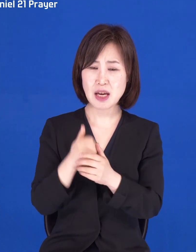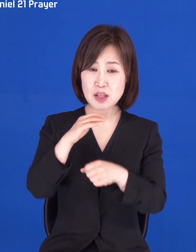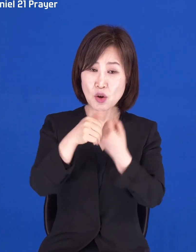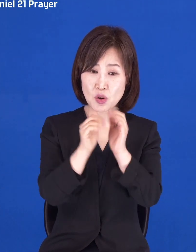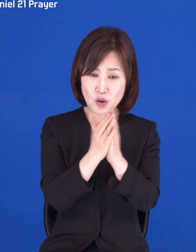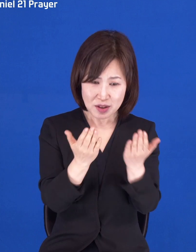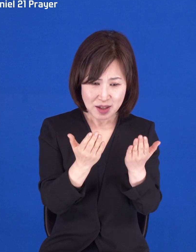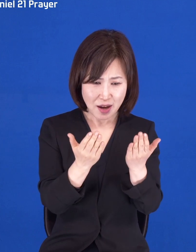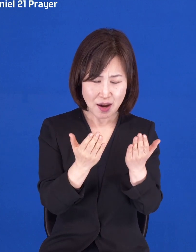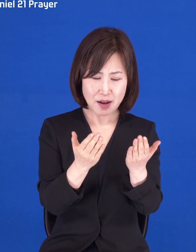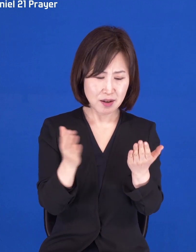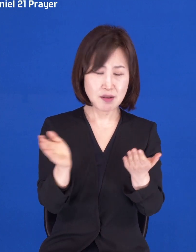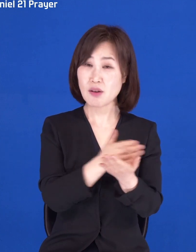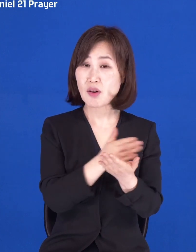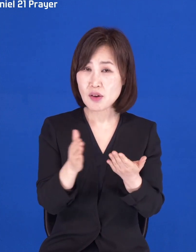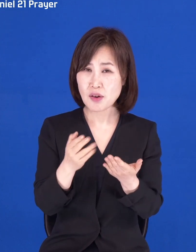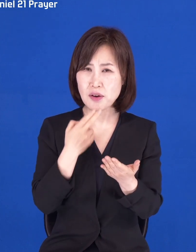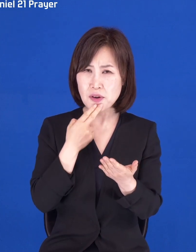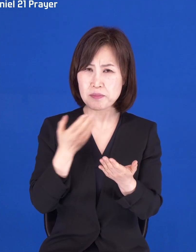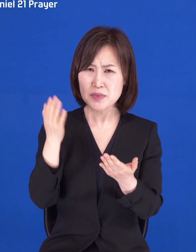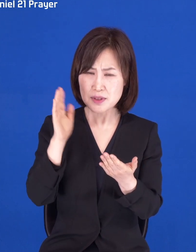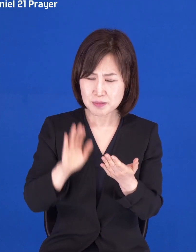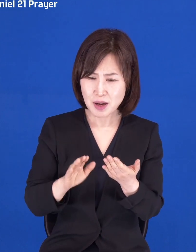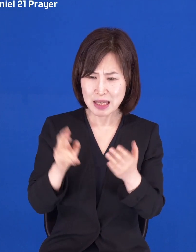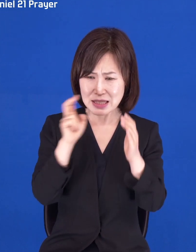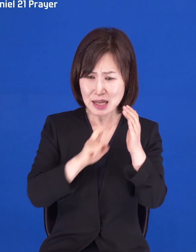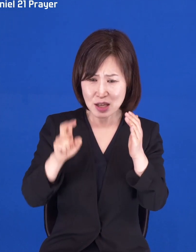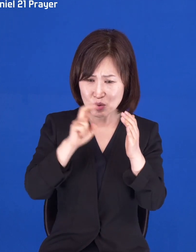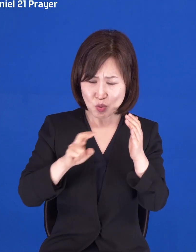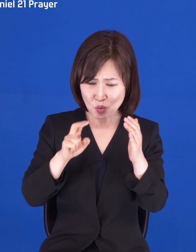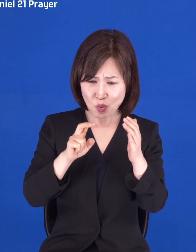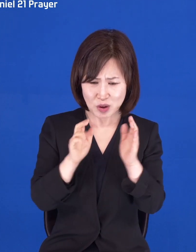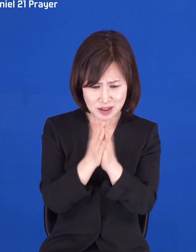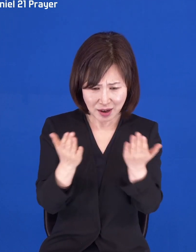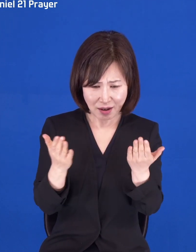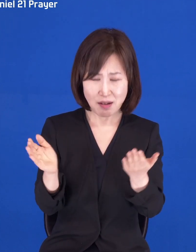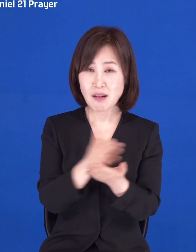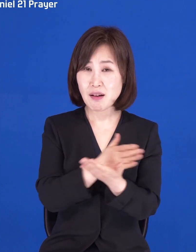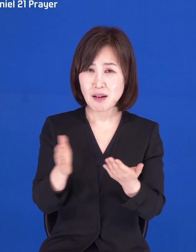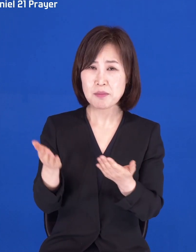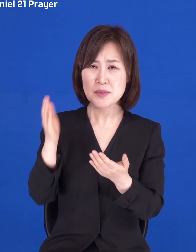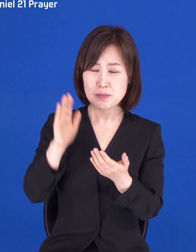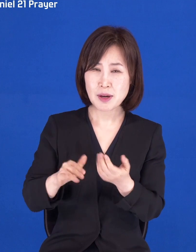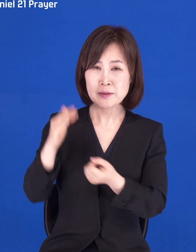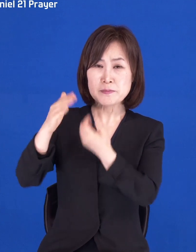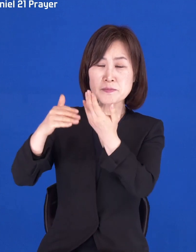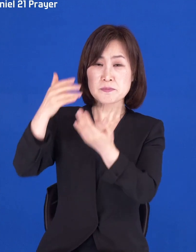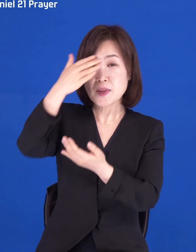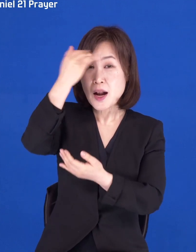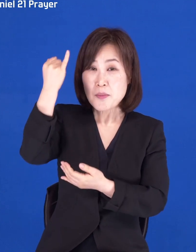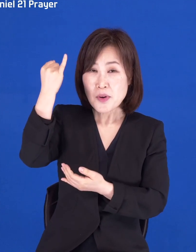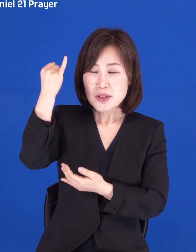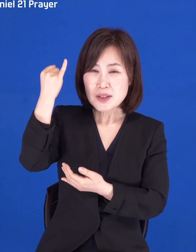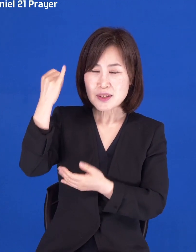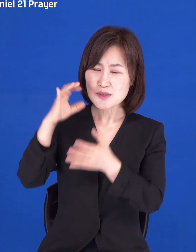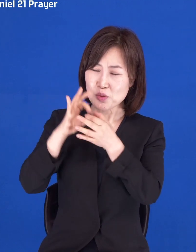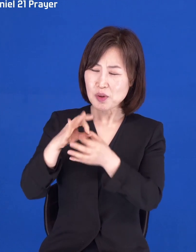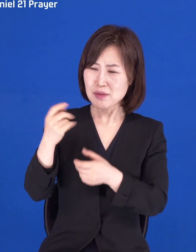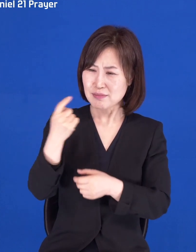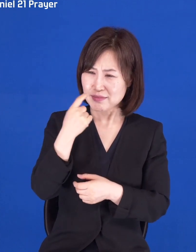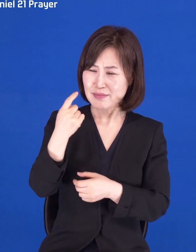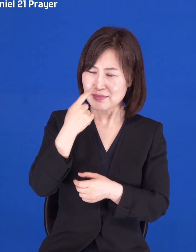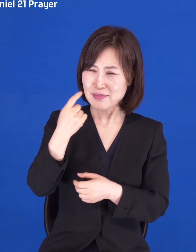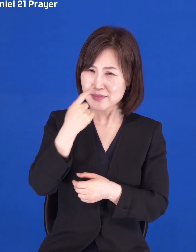성경책이 없어도 찬송가집이 없어도 할머니를 통해서 듣고